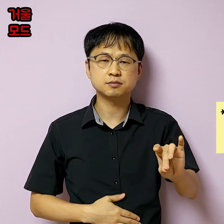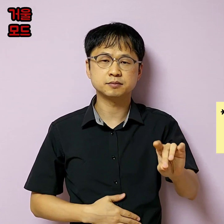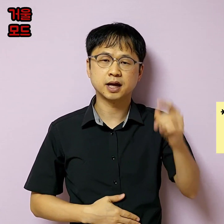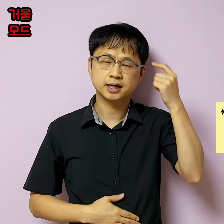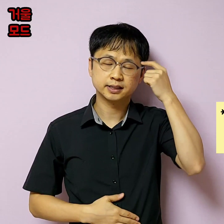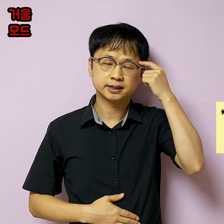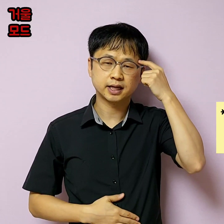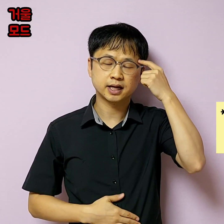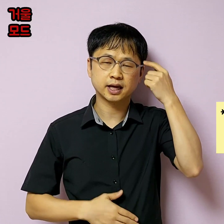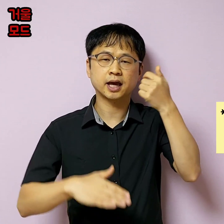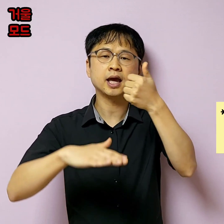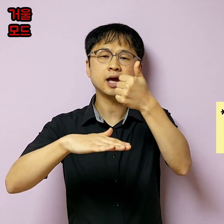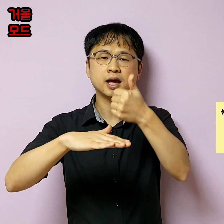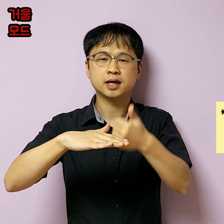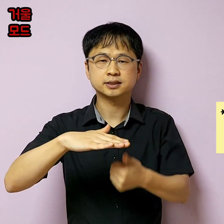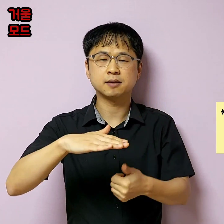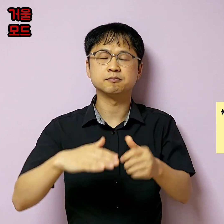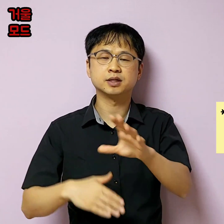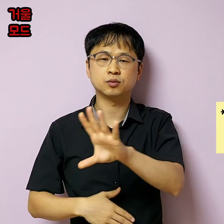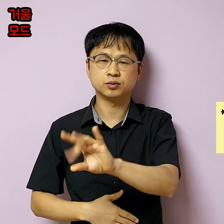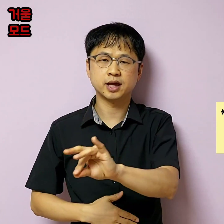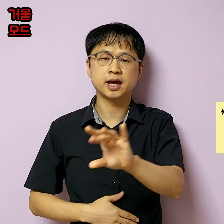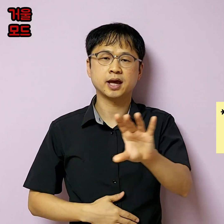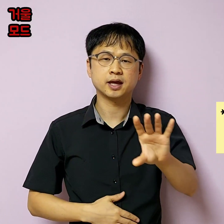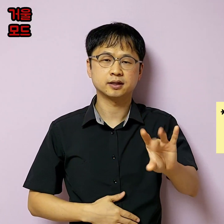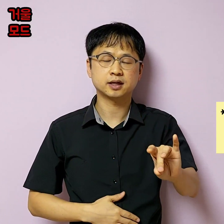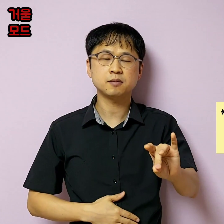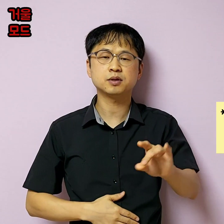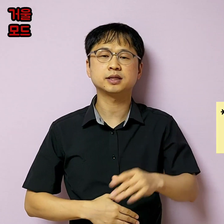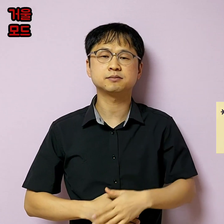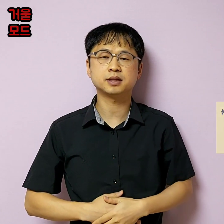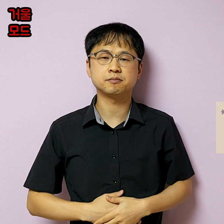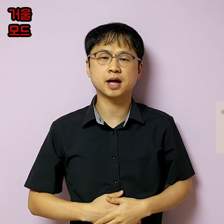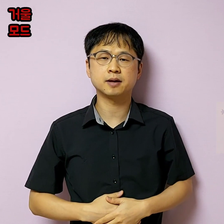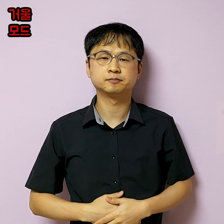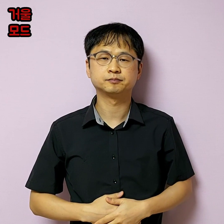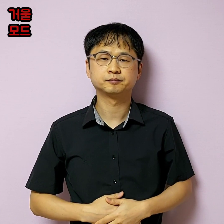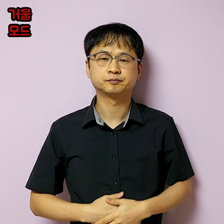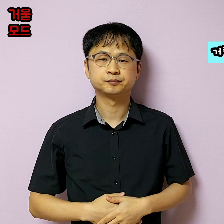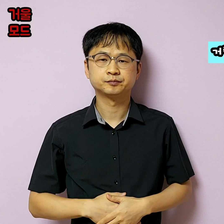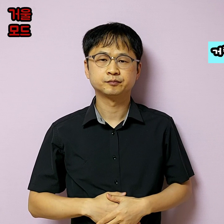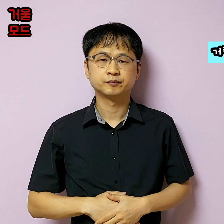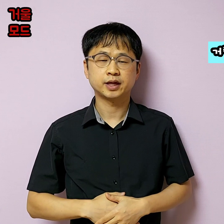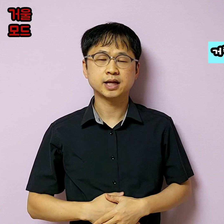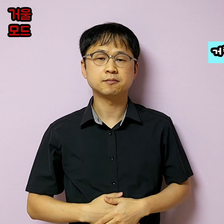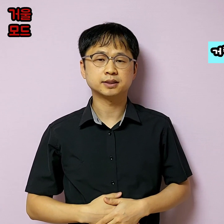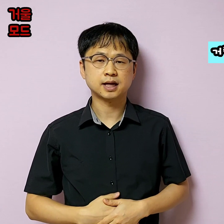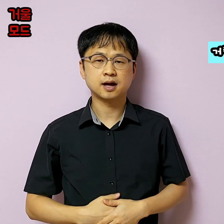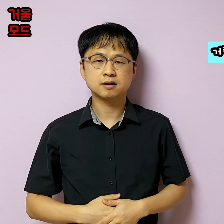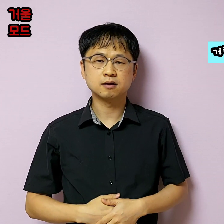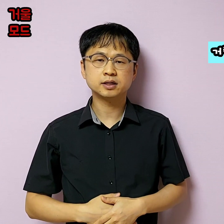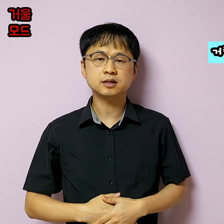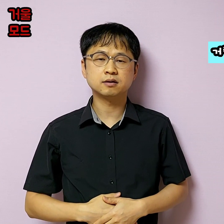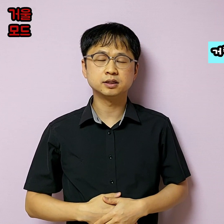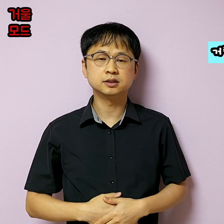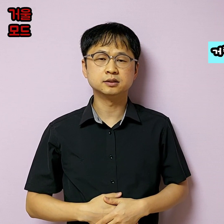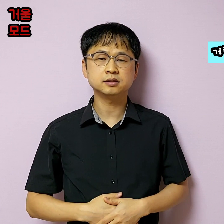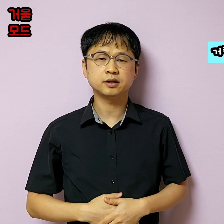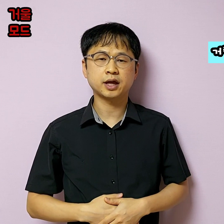가끔입니다. 생각에 잠기곤 해. 이렇게 표현하시면 됩니다. 네, 다음 가사. 거릴 건의는 내